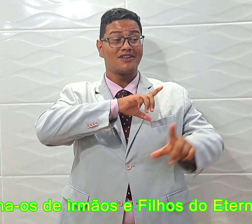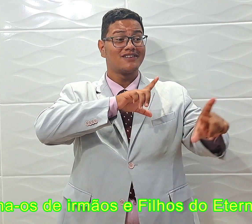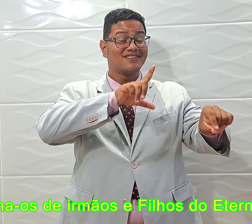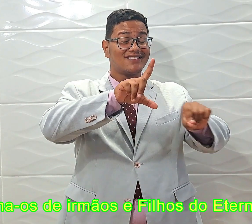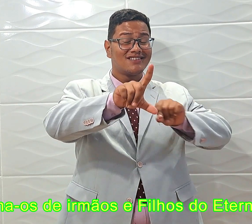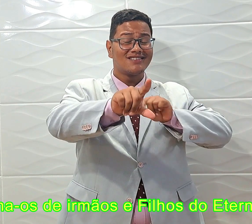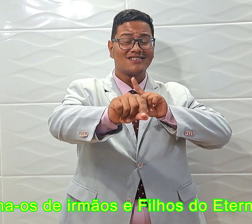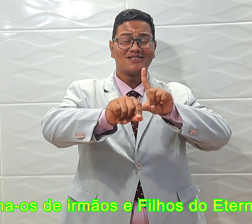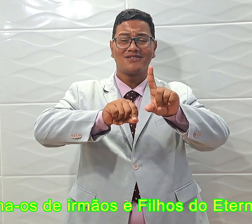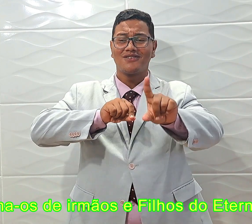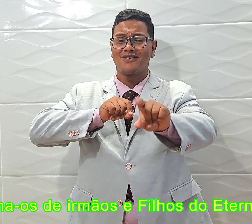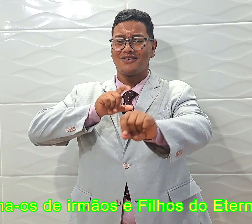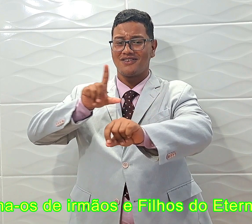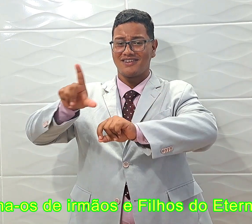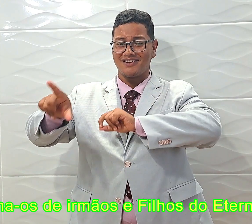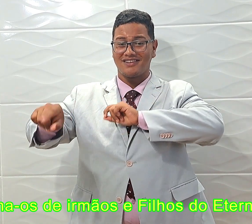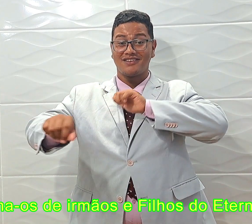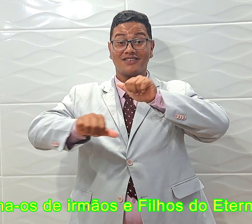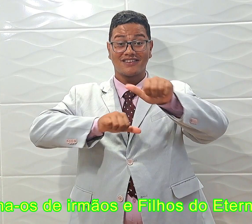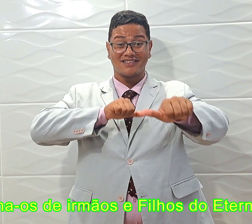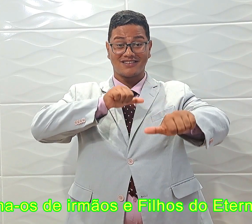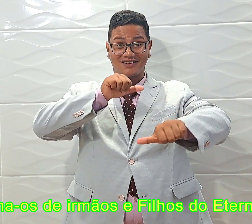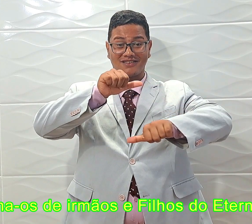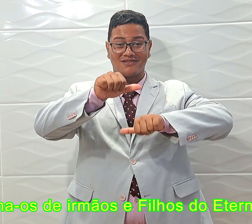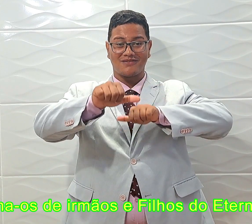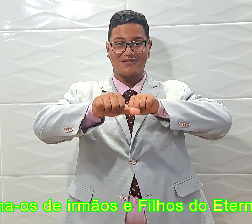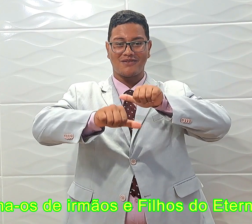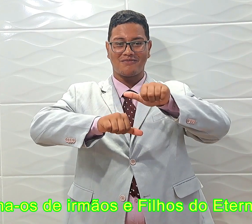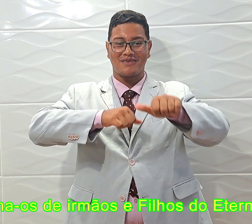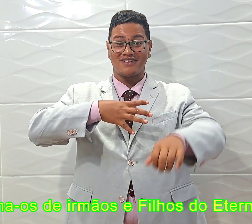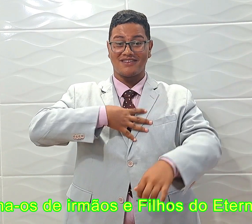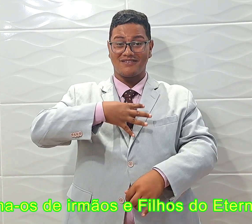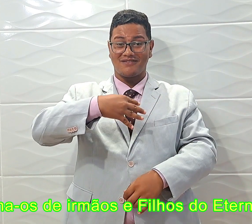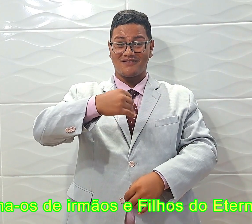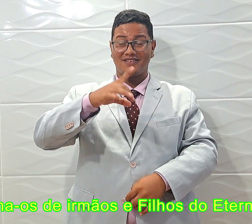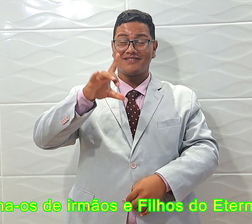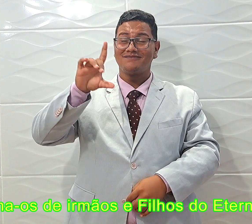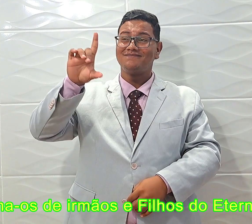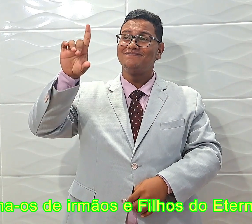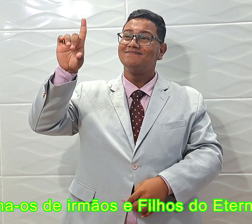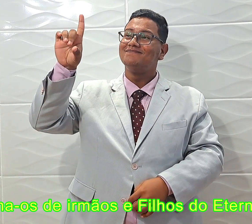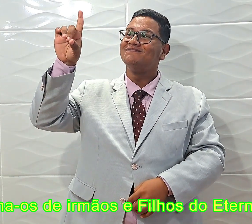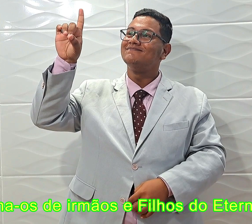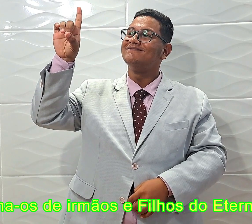de irmãos e filhos Do eterno Deus